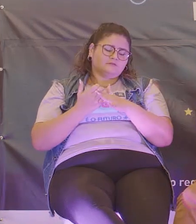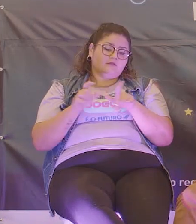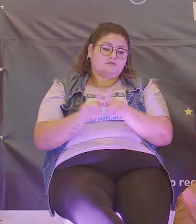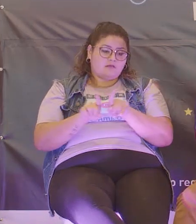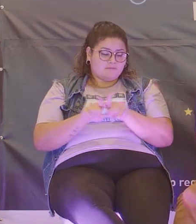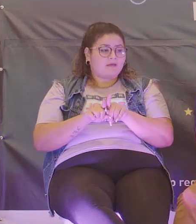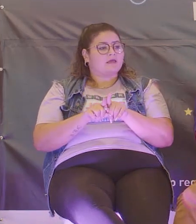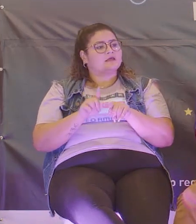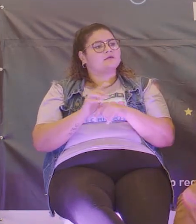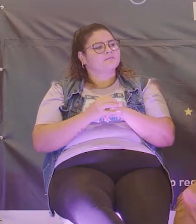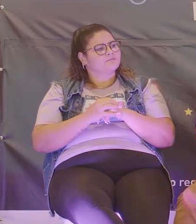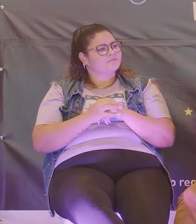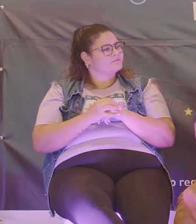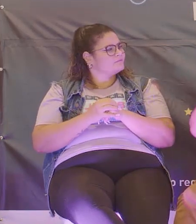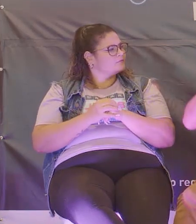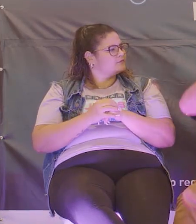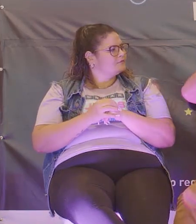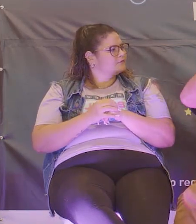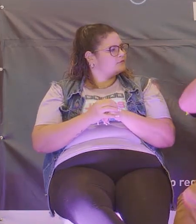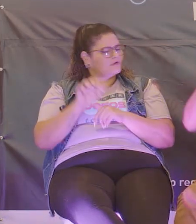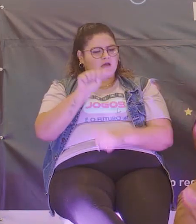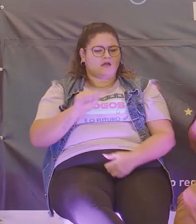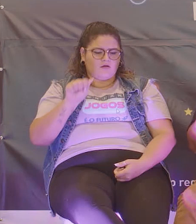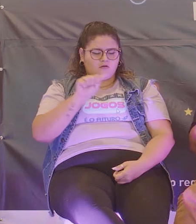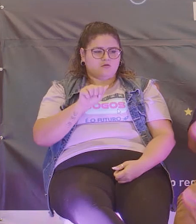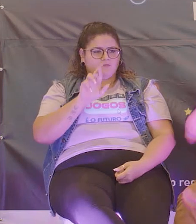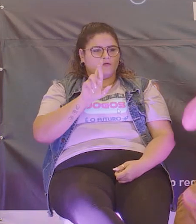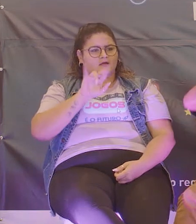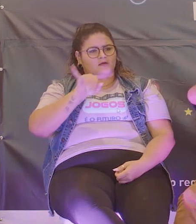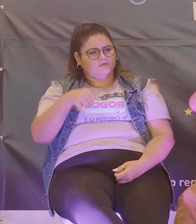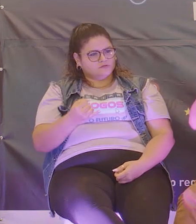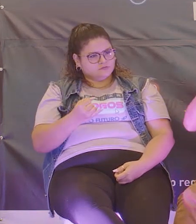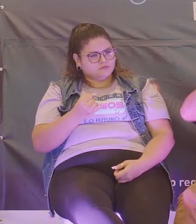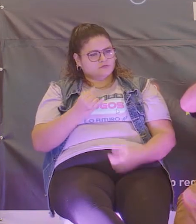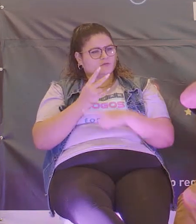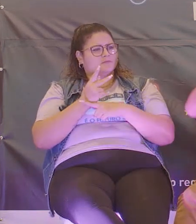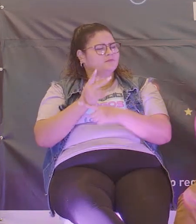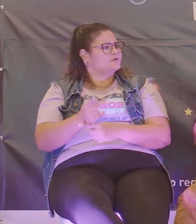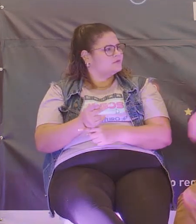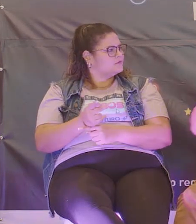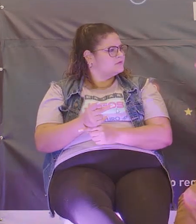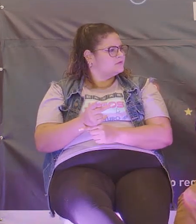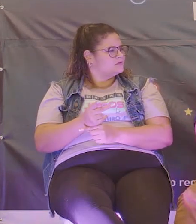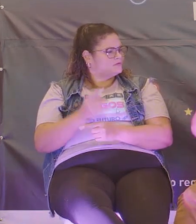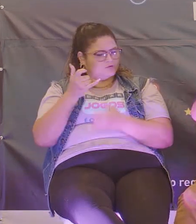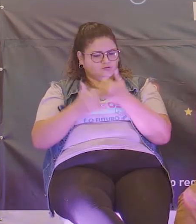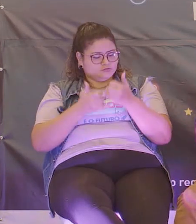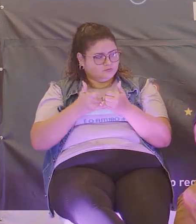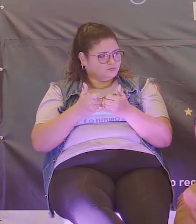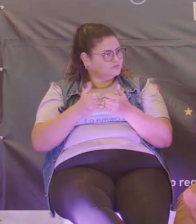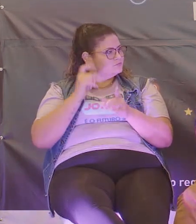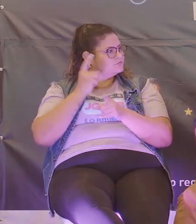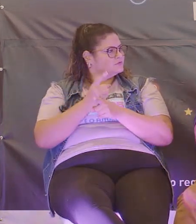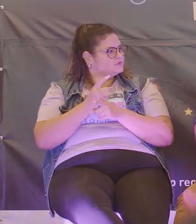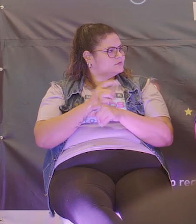muito isso. Então a Ring, @RingDevRJ. Então se vocês procurarem Associação de Desenvolvedores de Jogos do Rio de Janeiro, vocês vão achar lá a